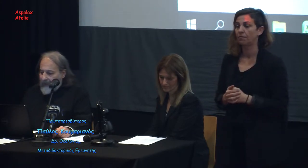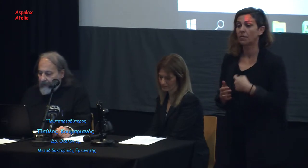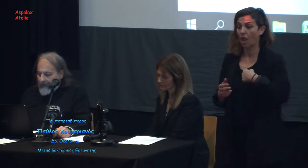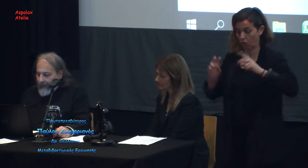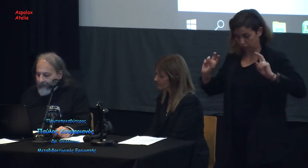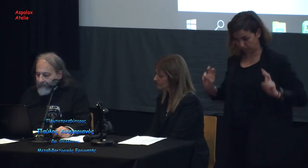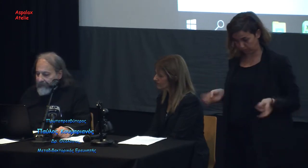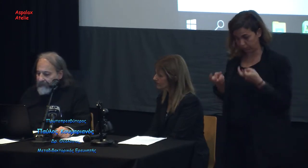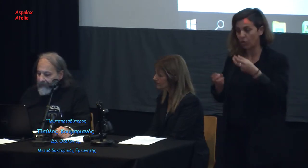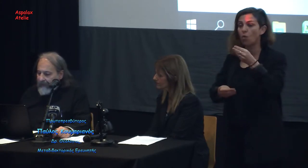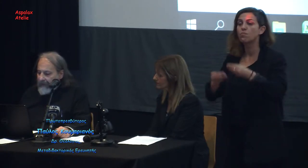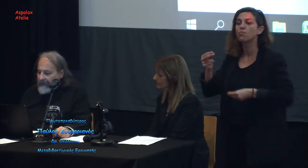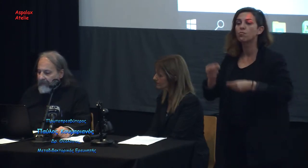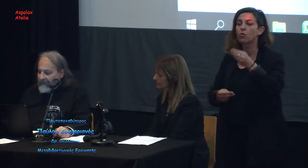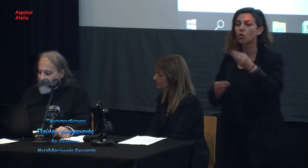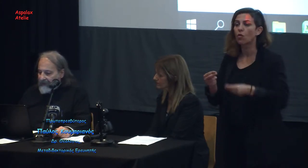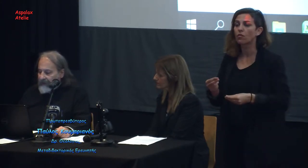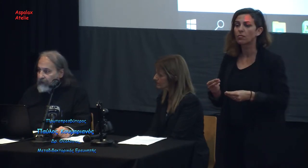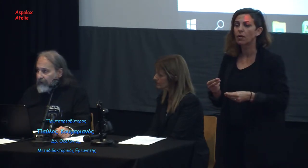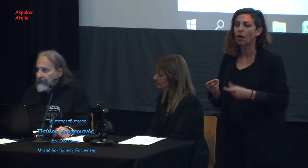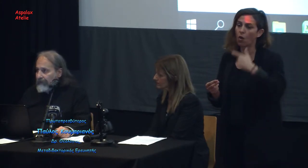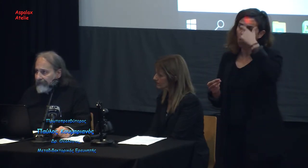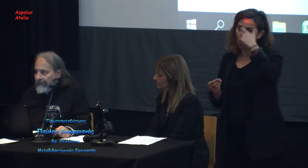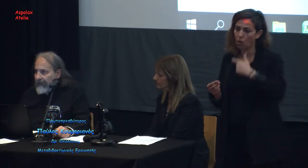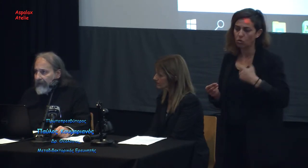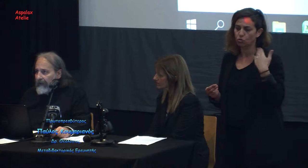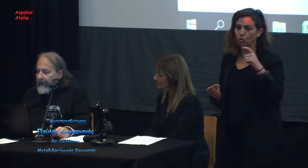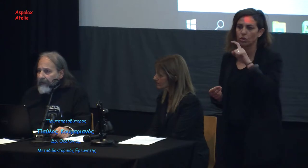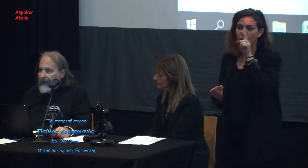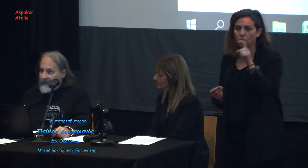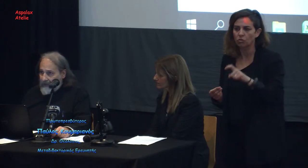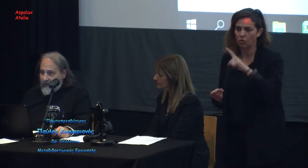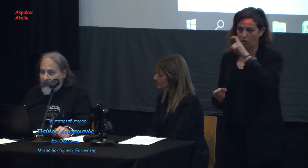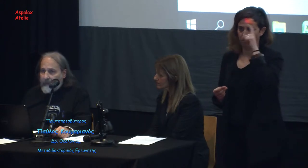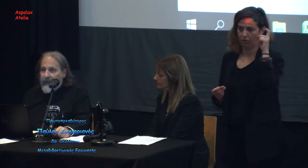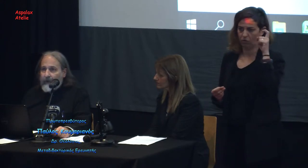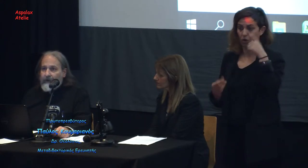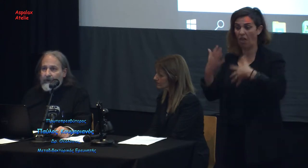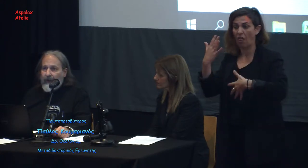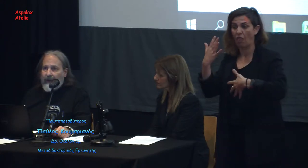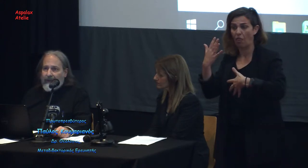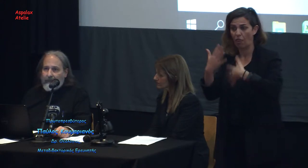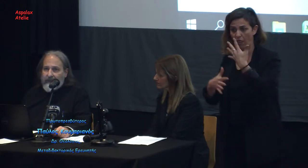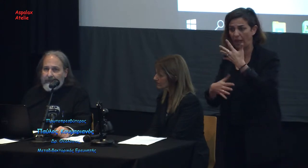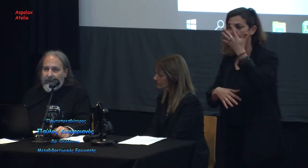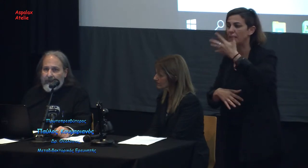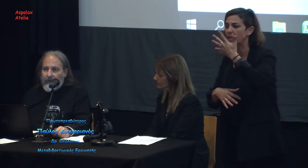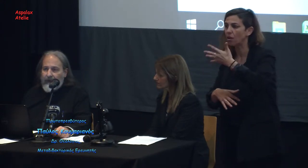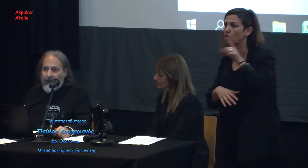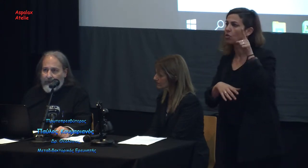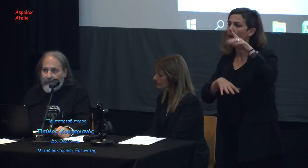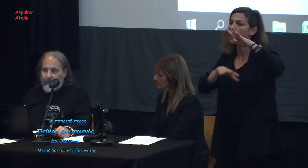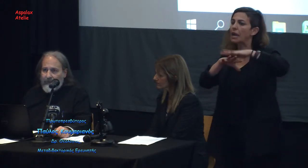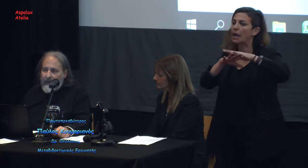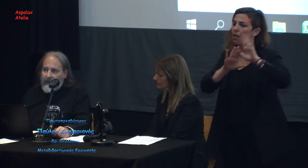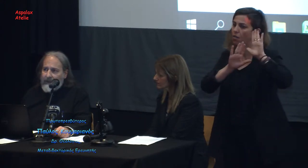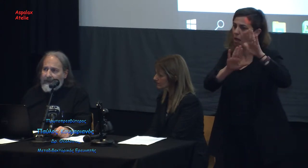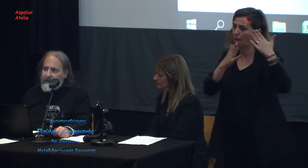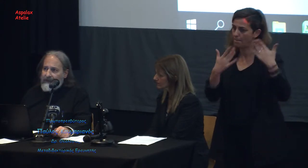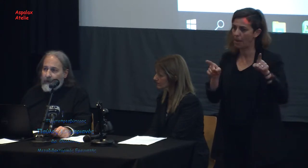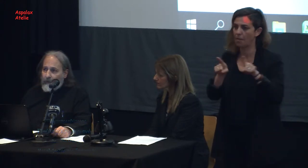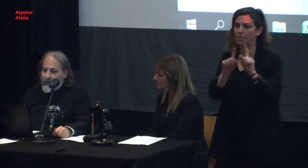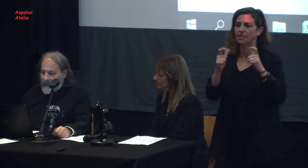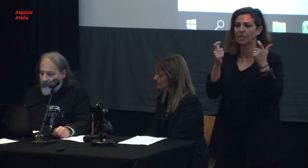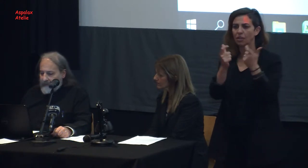Διαγνώστηκα με μανιοκατάθλιψη σε μια κρίσιμη φάση της ζωής μου. Είχα ζήσει 15 χρόνια στον Καναδά μαζί με την οικογένειά μου,